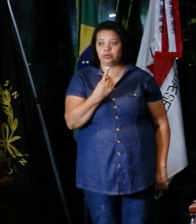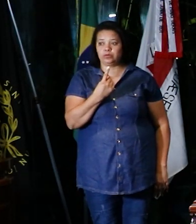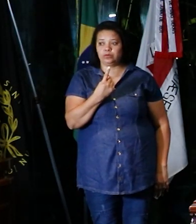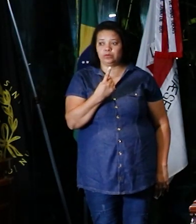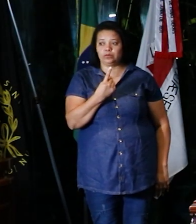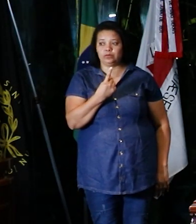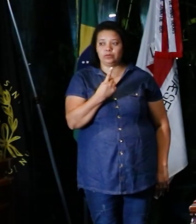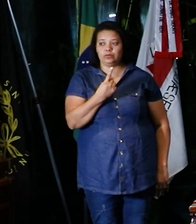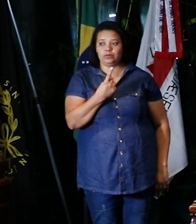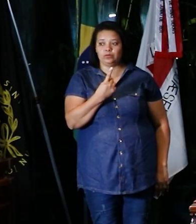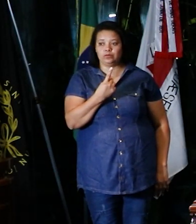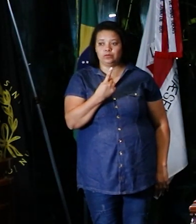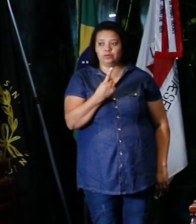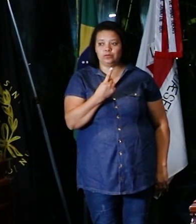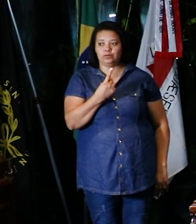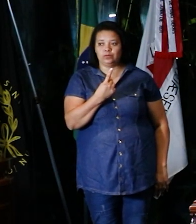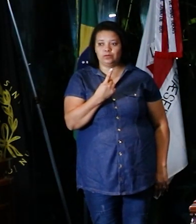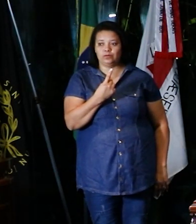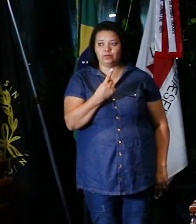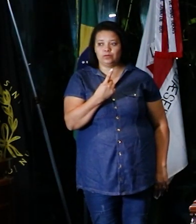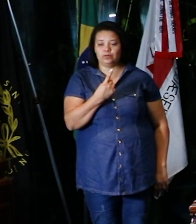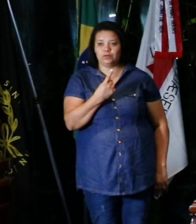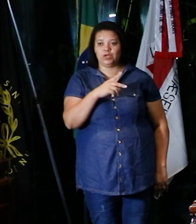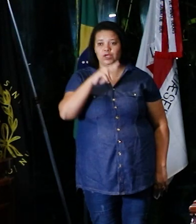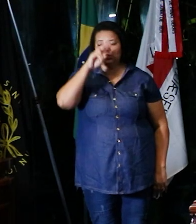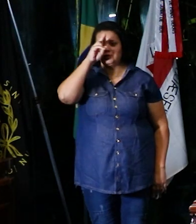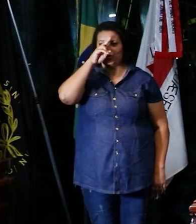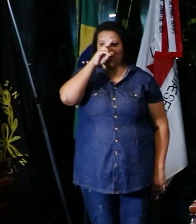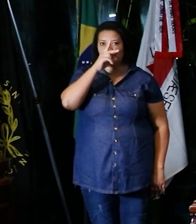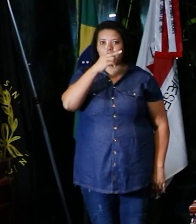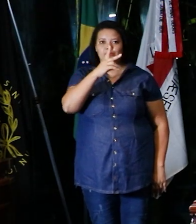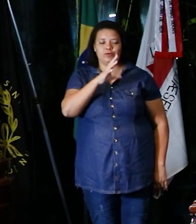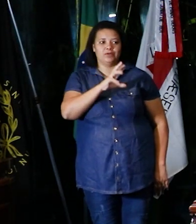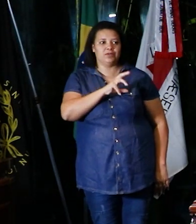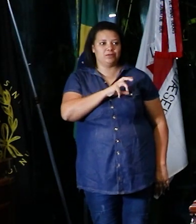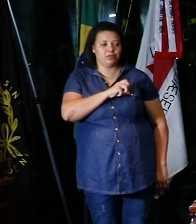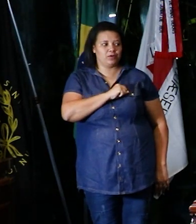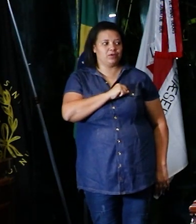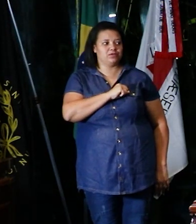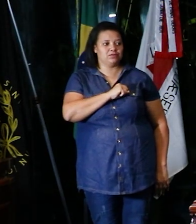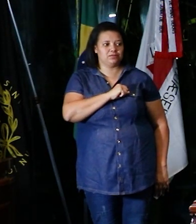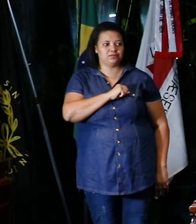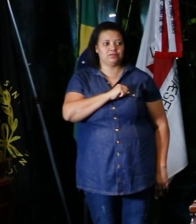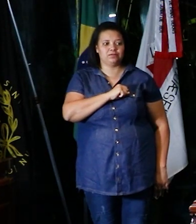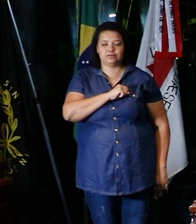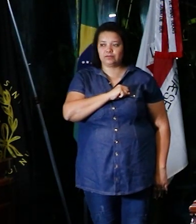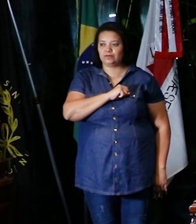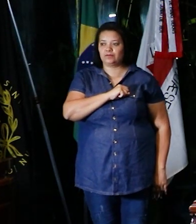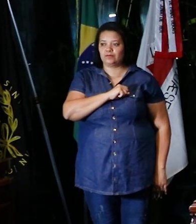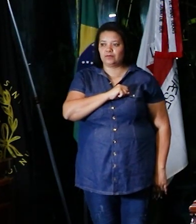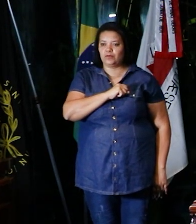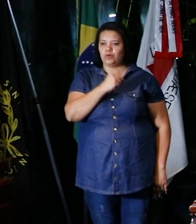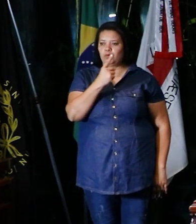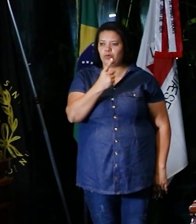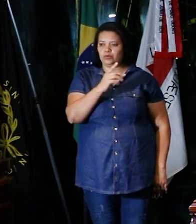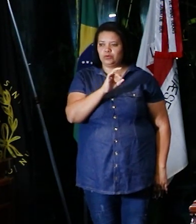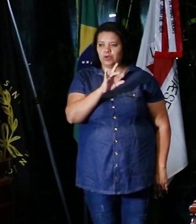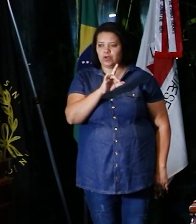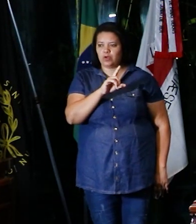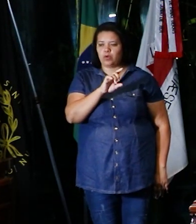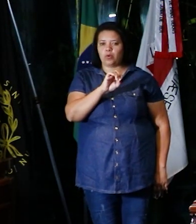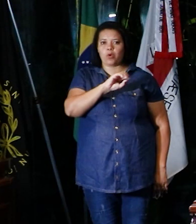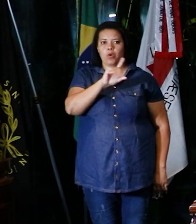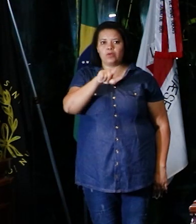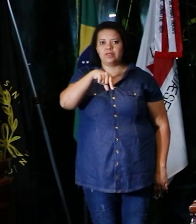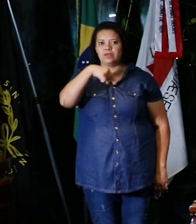Dele. Só fez um. História de Dois Amores. Pois é. Então, ele fez um mesmo ou depois as